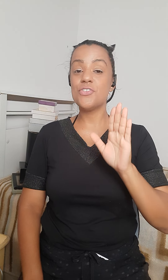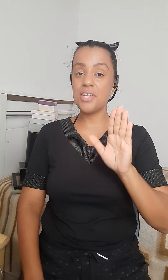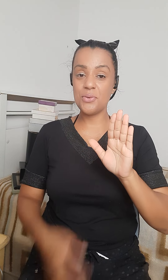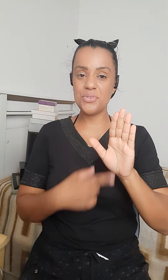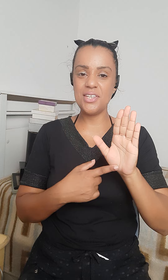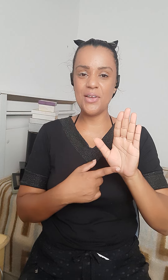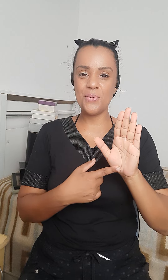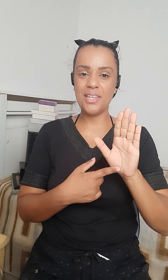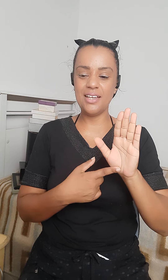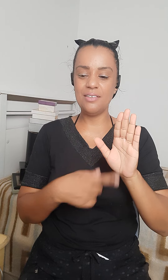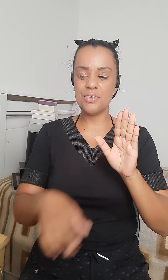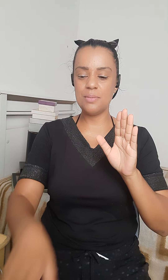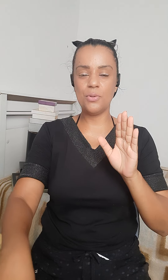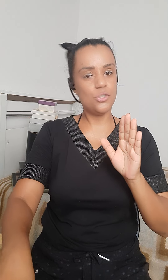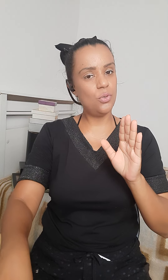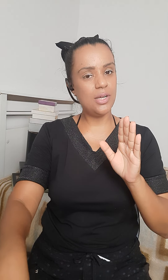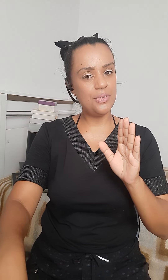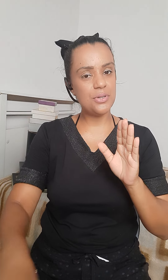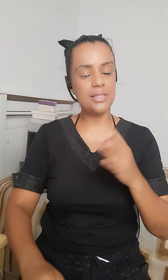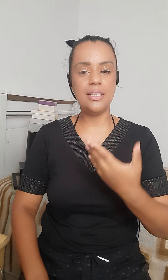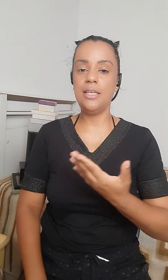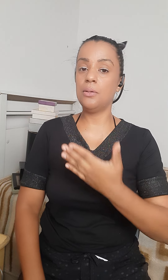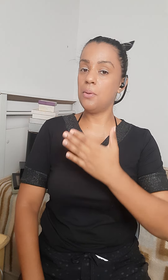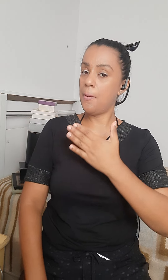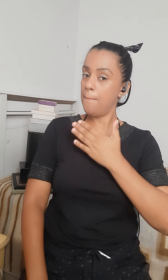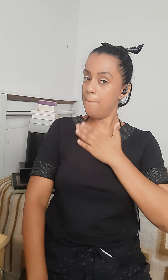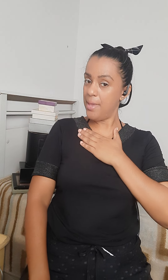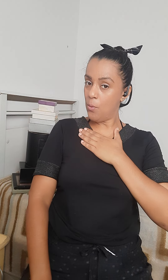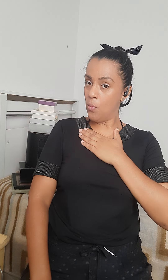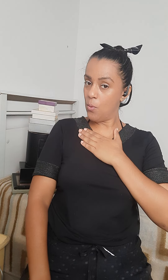é um sinal, tá? Você pode colocar no seu caderninho. Meu,